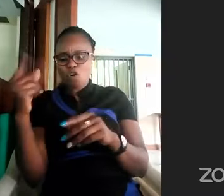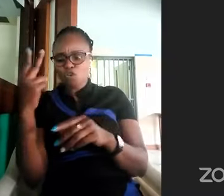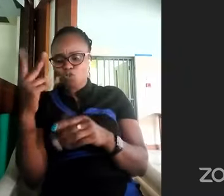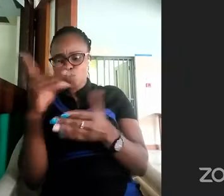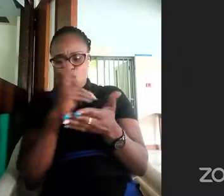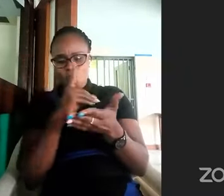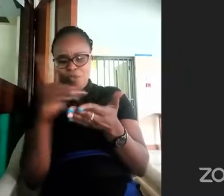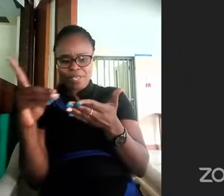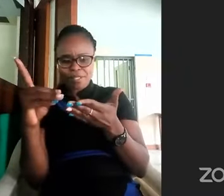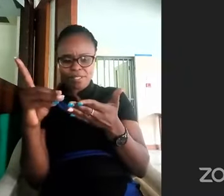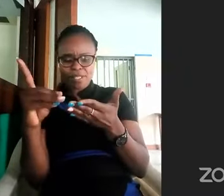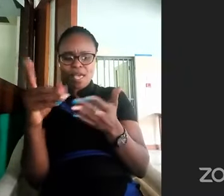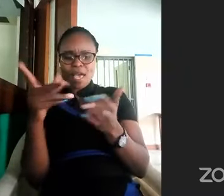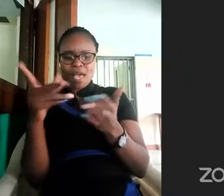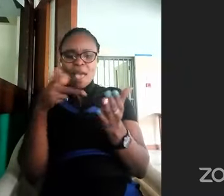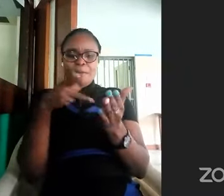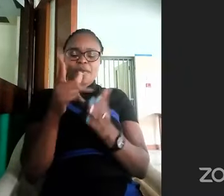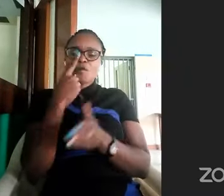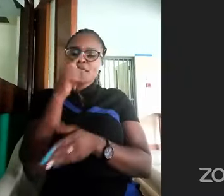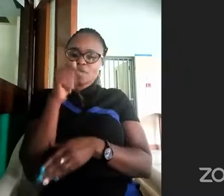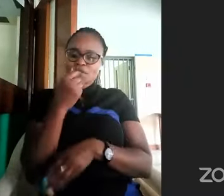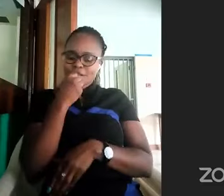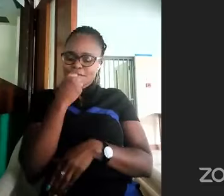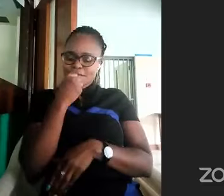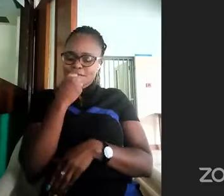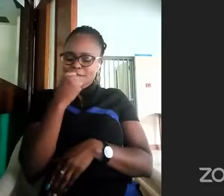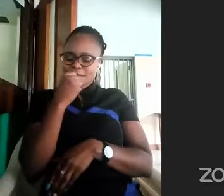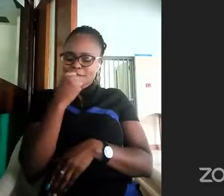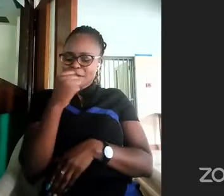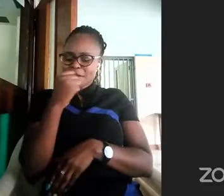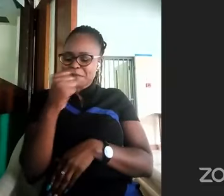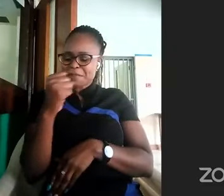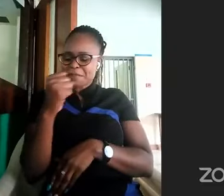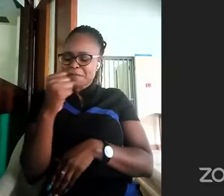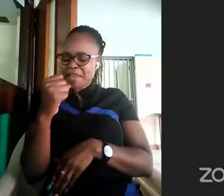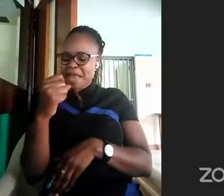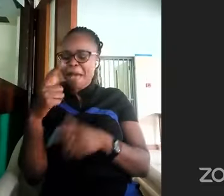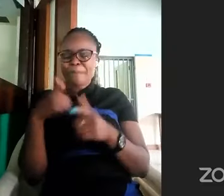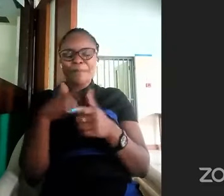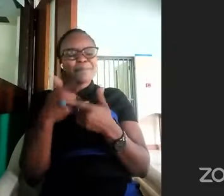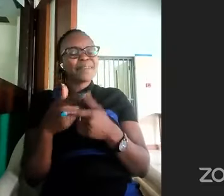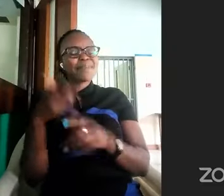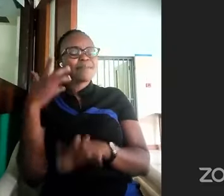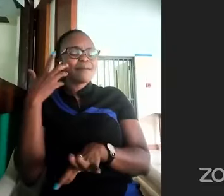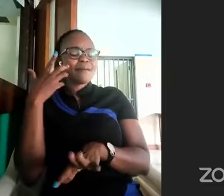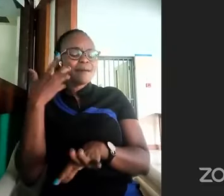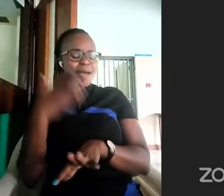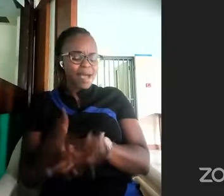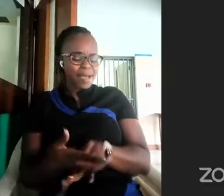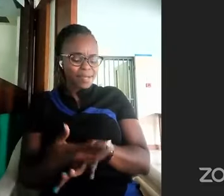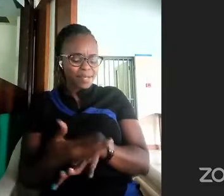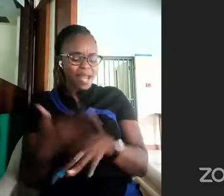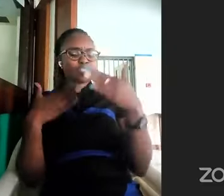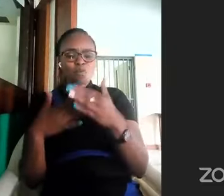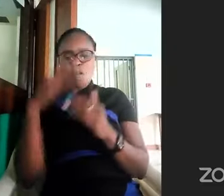Vikanishinda, hata nikaviacha hivyo vya hayo mazoezi. Kwa hivyo, ufisadi